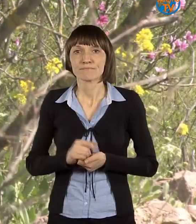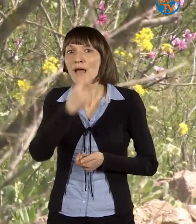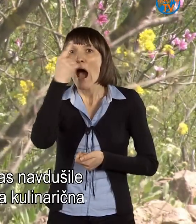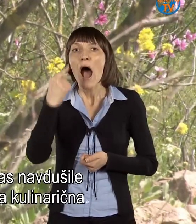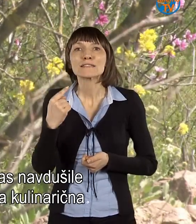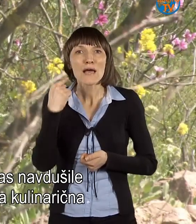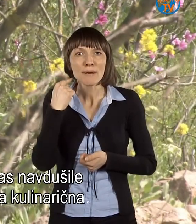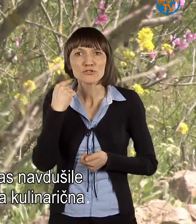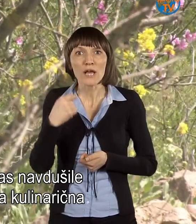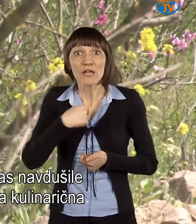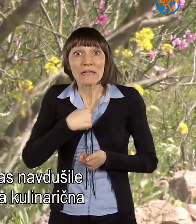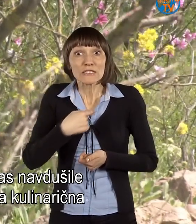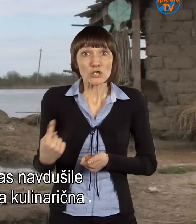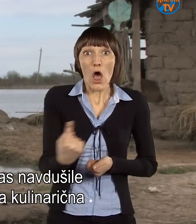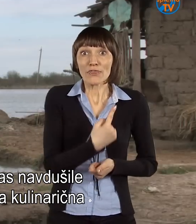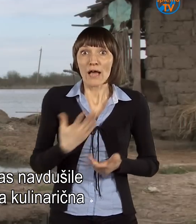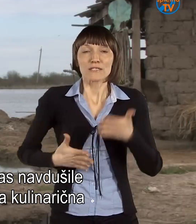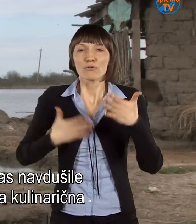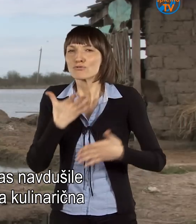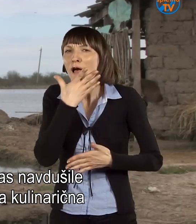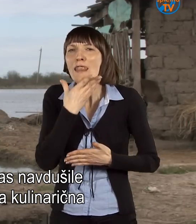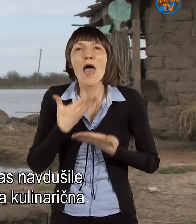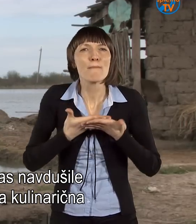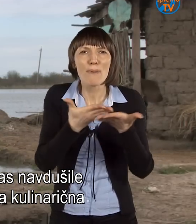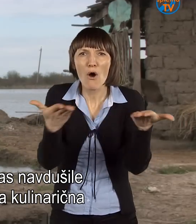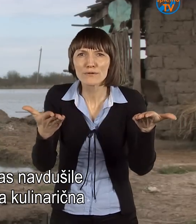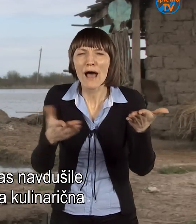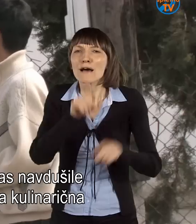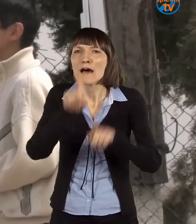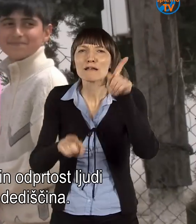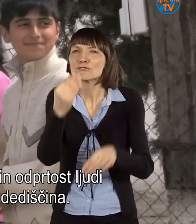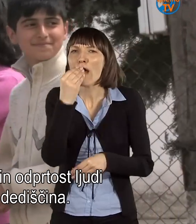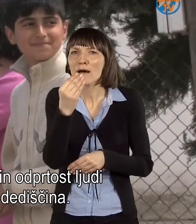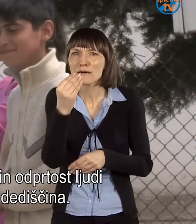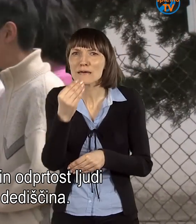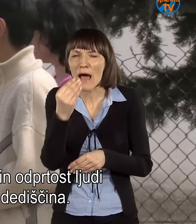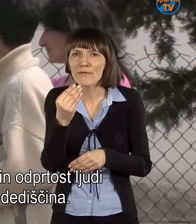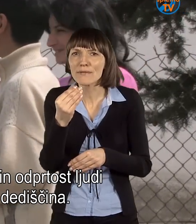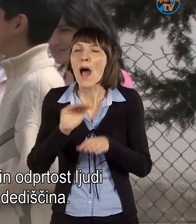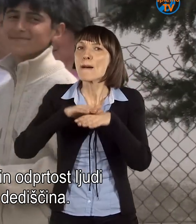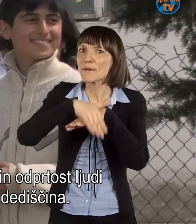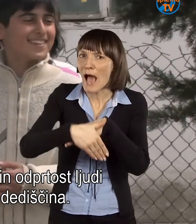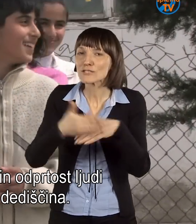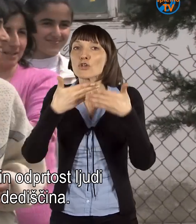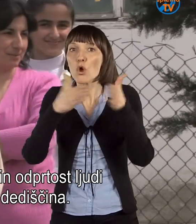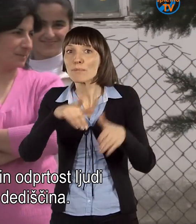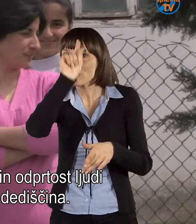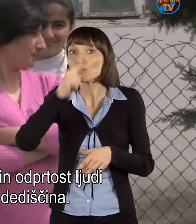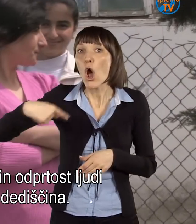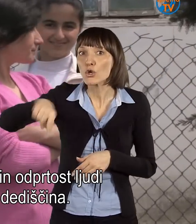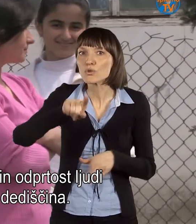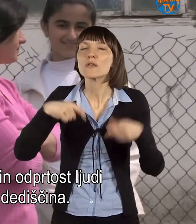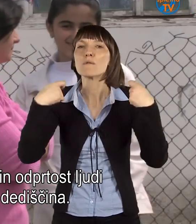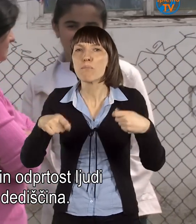V Azerbajdžanu so nas navdušile naravne lepote, pestra kulinarična ponudba, gostoljubnost in odprtost ljudi